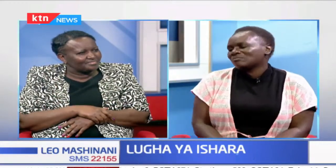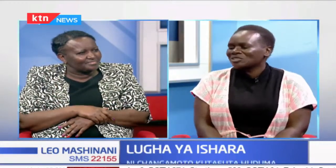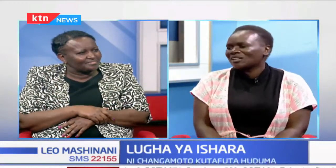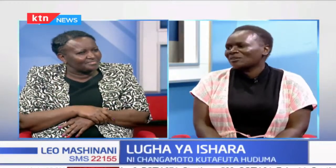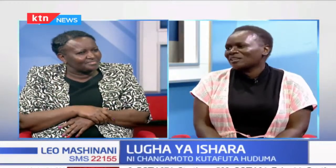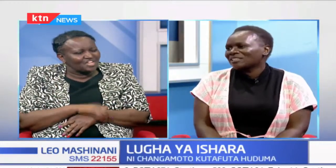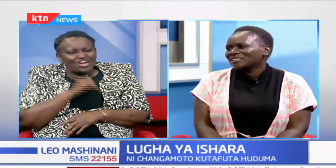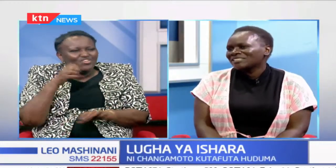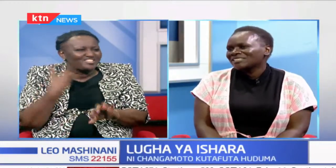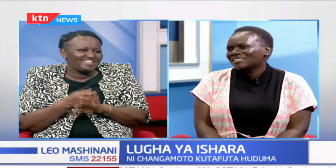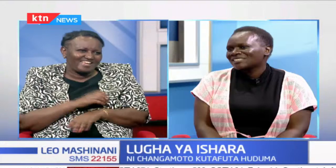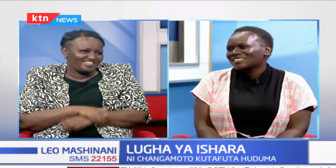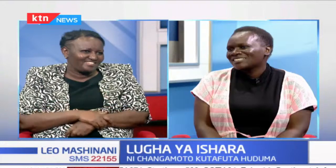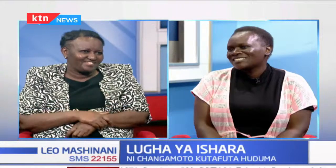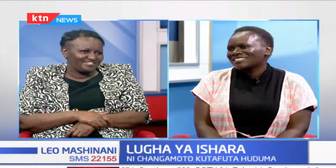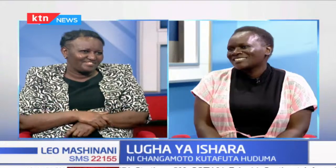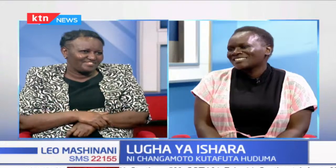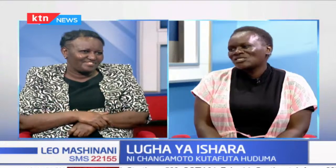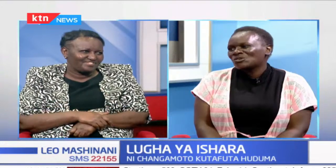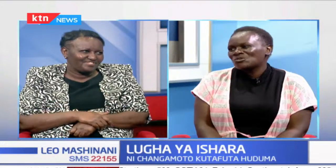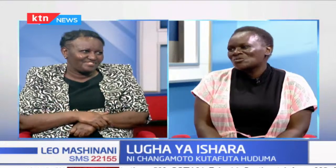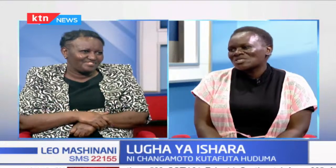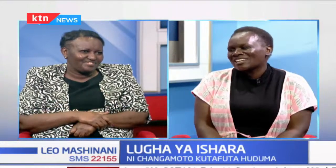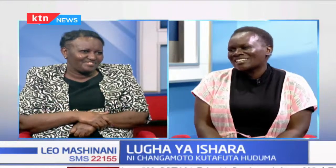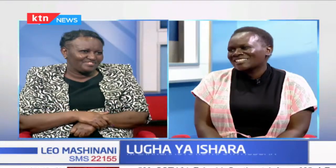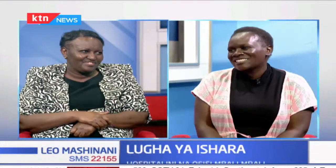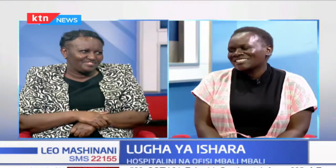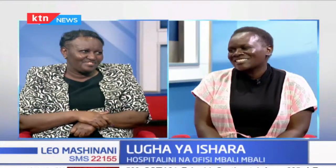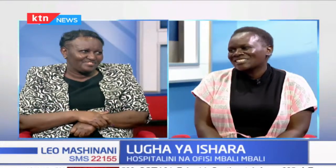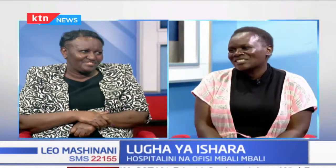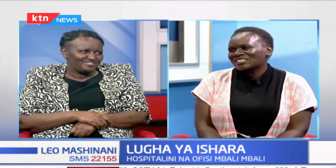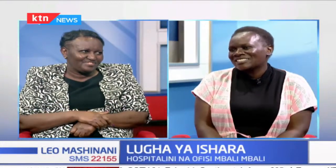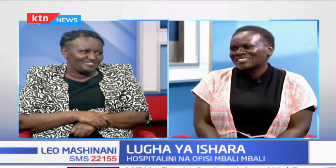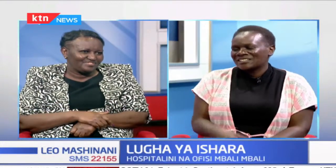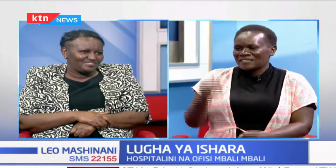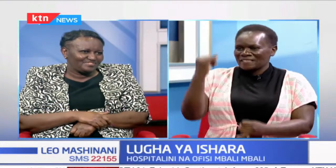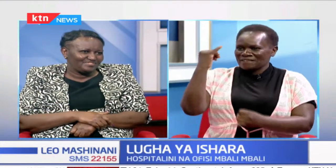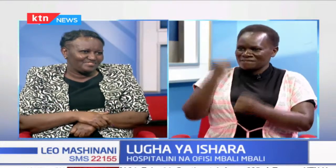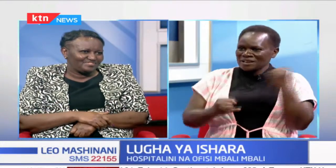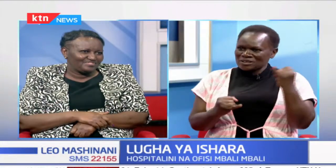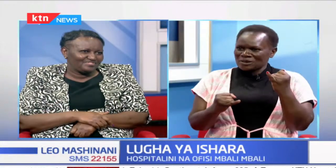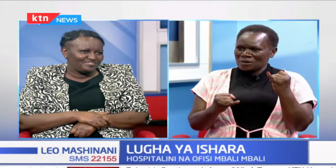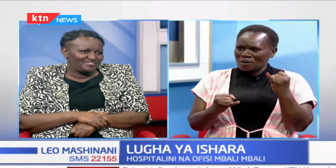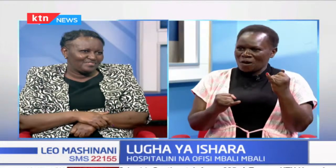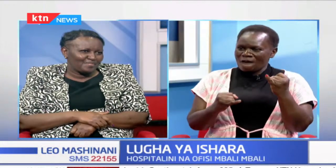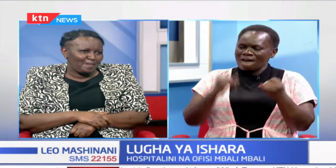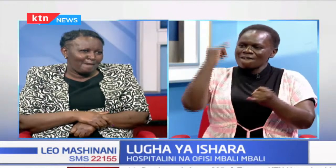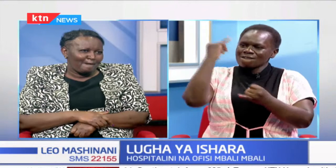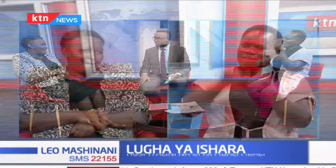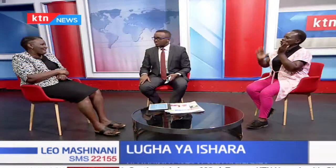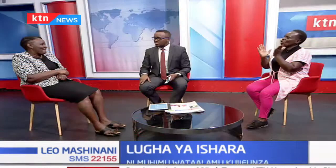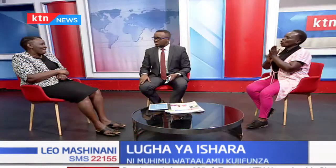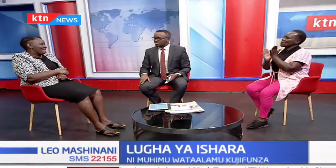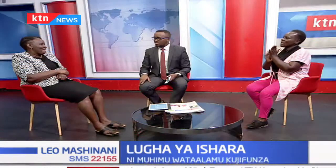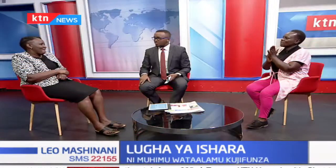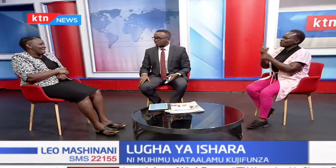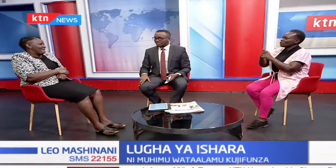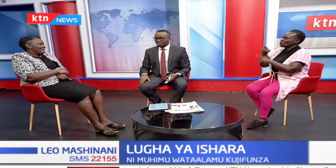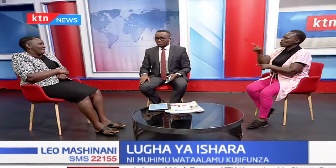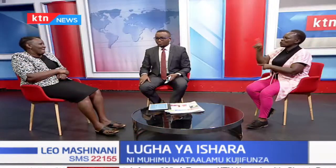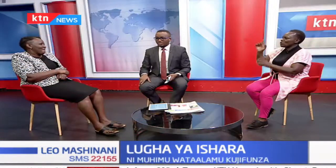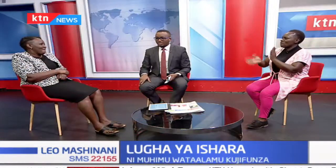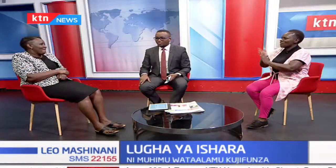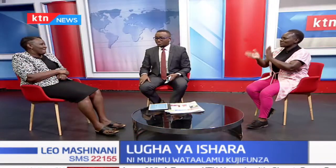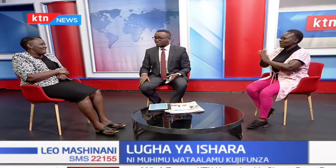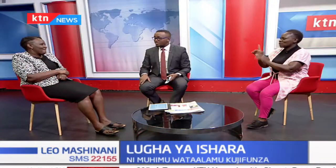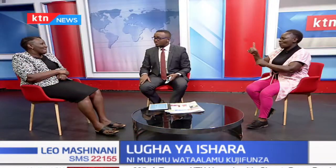na mtaelewana. Aha. Sio ngumu sana. Mwisho kabisa, parting shot. Final comment. Kwa